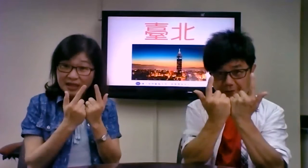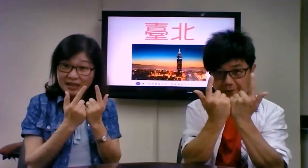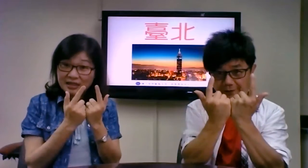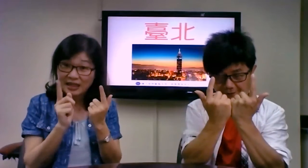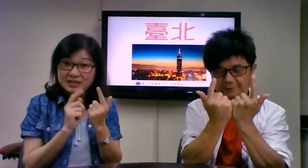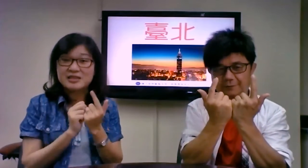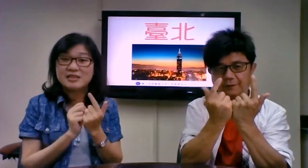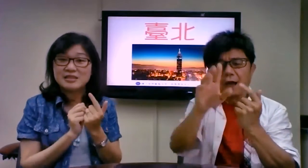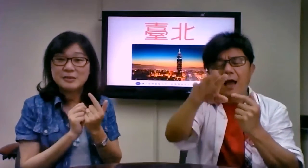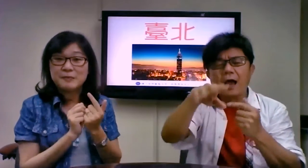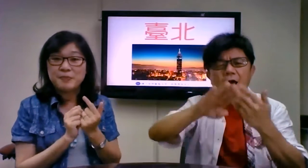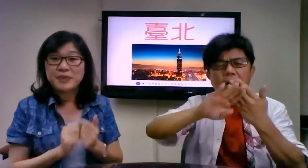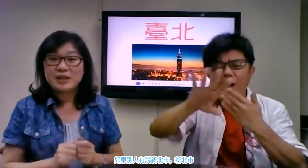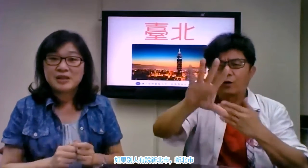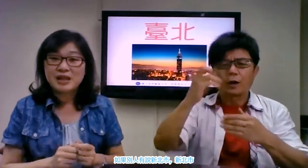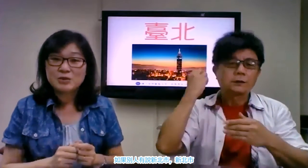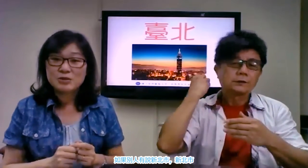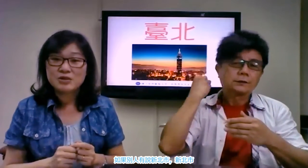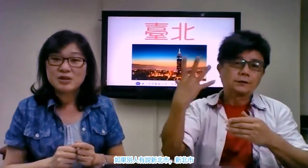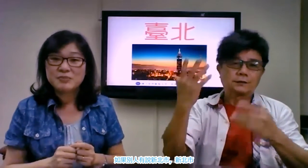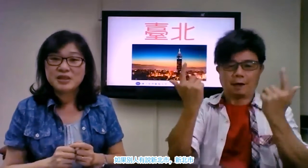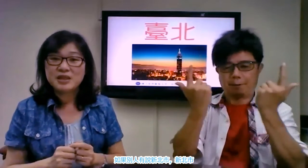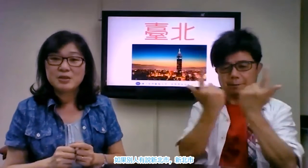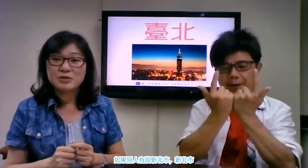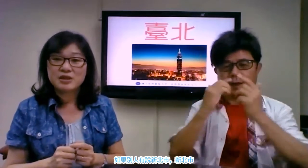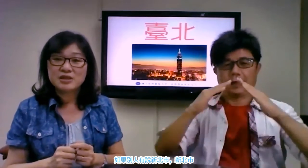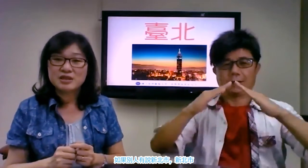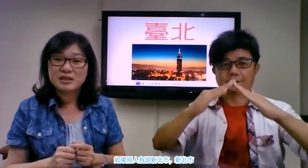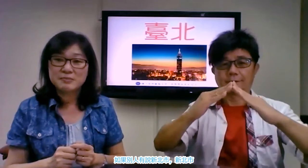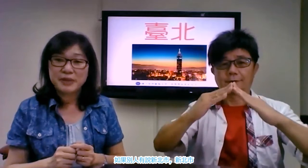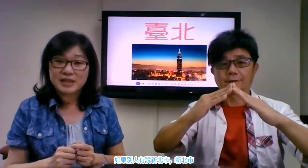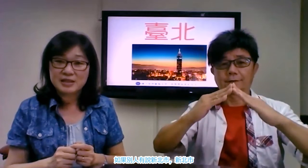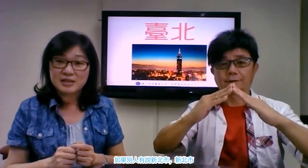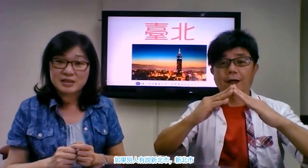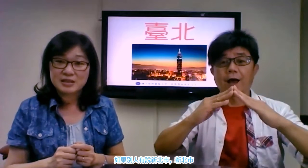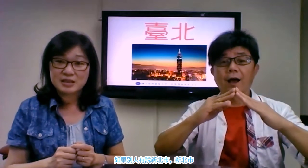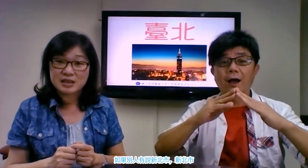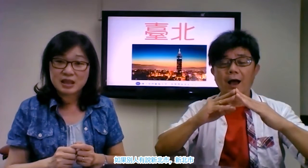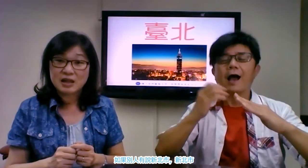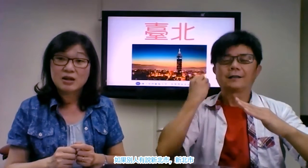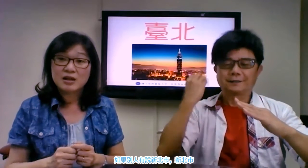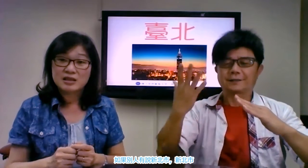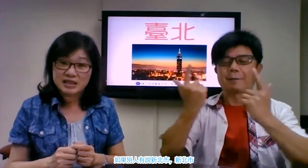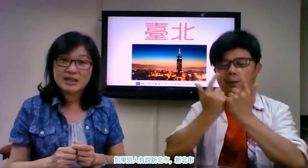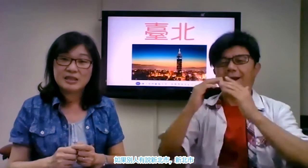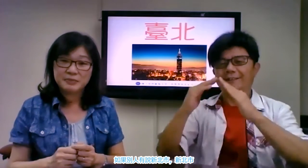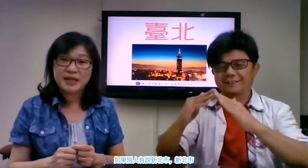才是两次。那如果别人有说新北市，新北